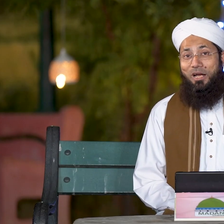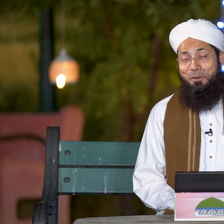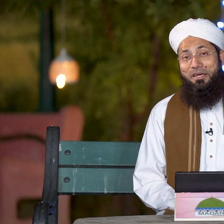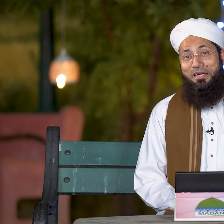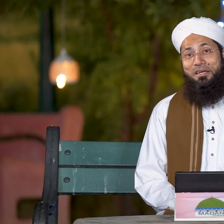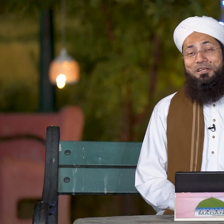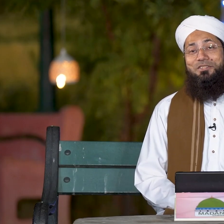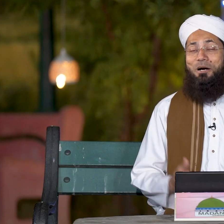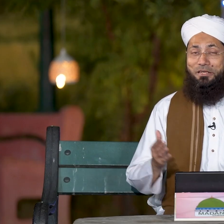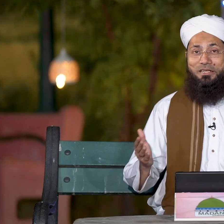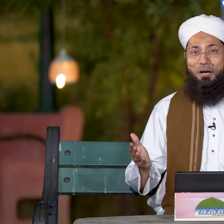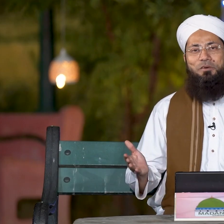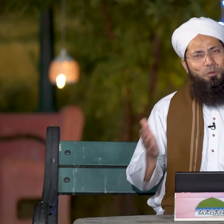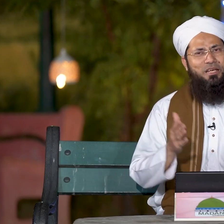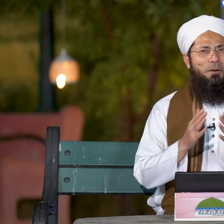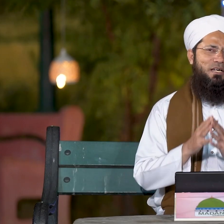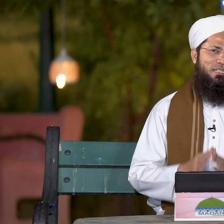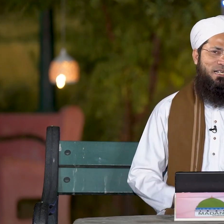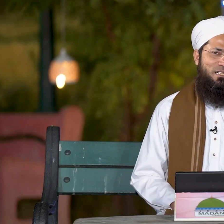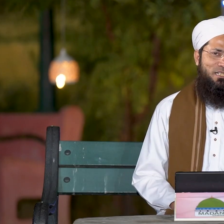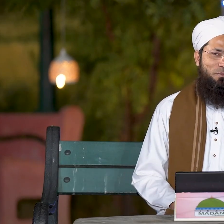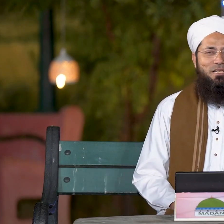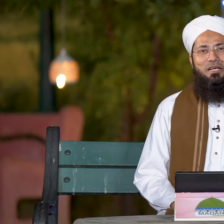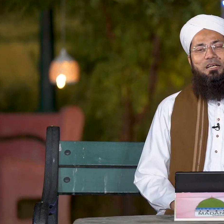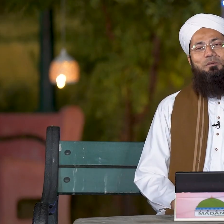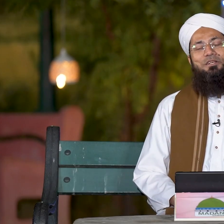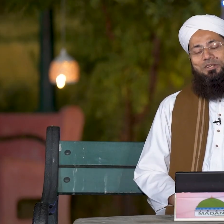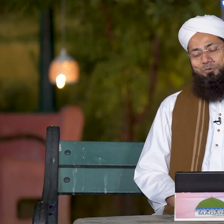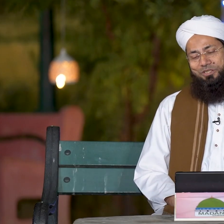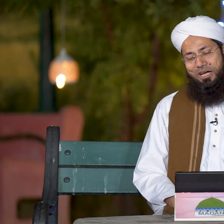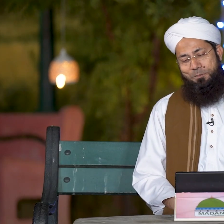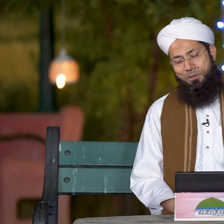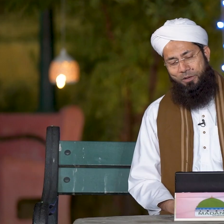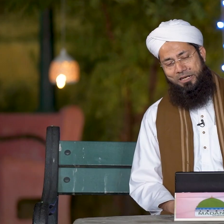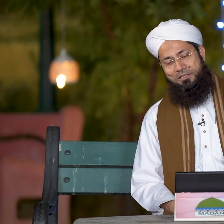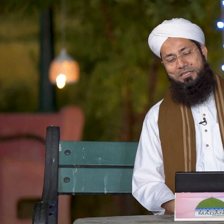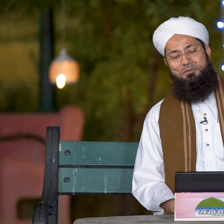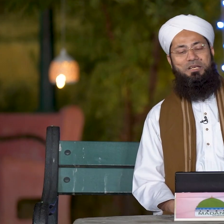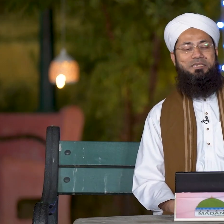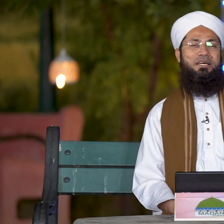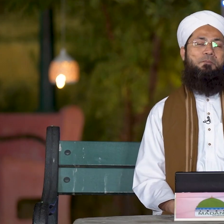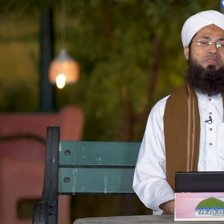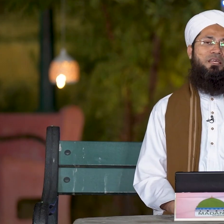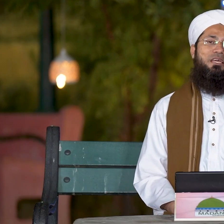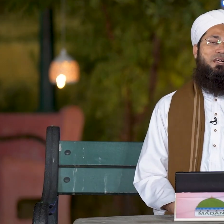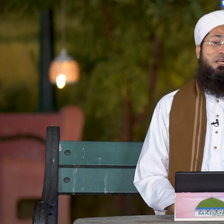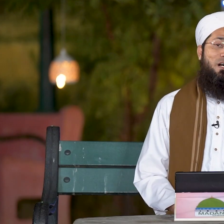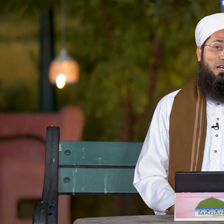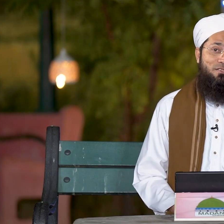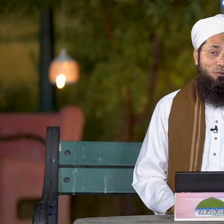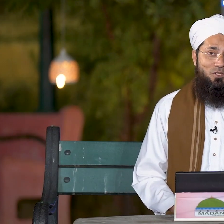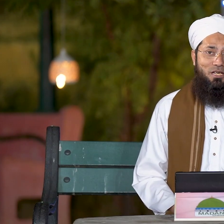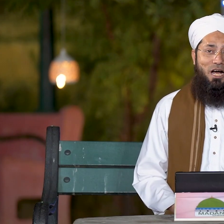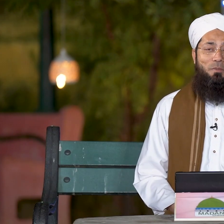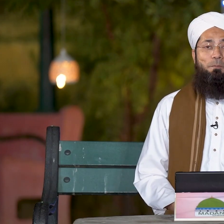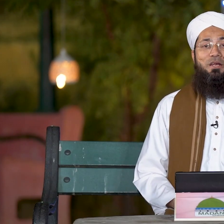کے جو غلام ہیں صحابہ کرام ہیں وہ بھی کام کر دیا کرتے تھے۔ بلکہ آقا کریم علیہ الصلوۃ والسلام کی مبارک سیرت میں آتا ہے کہ کریم آقا